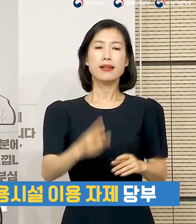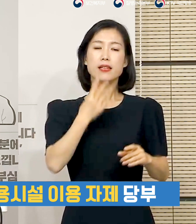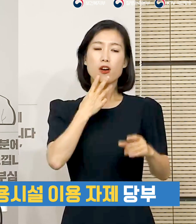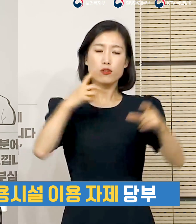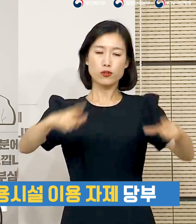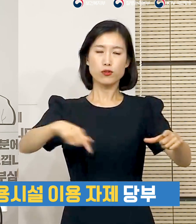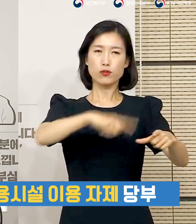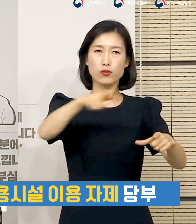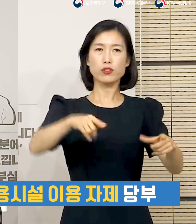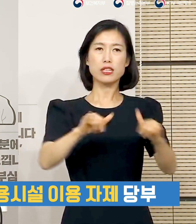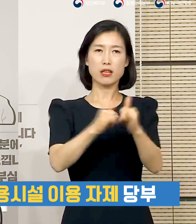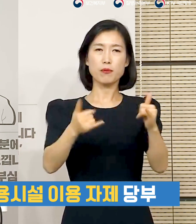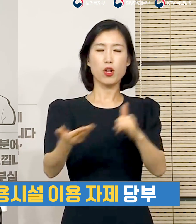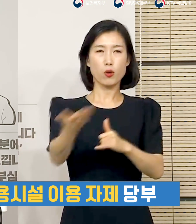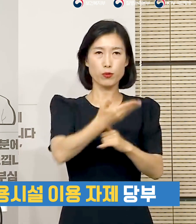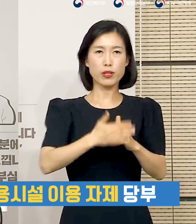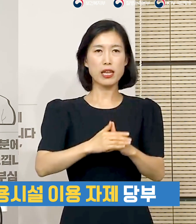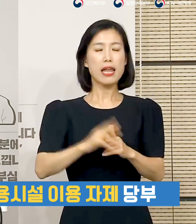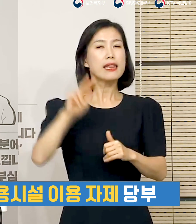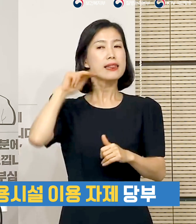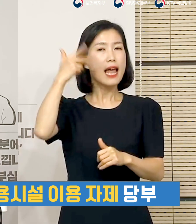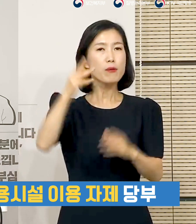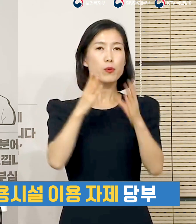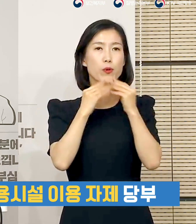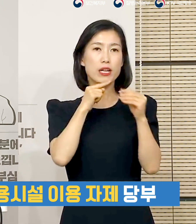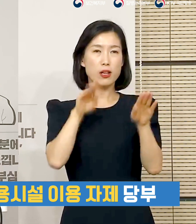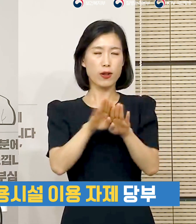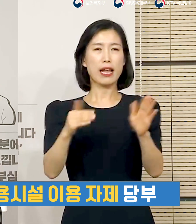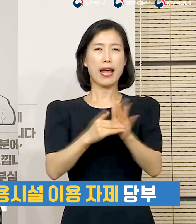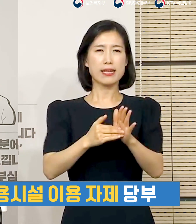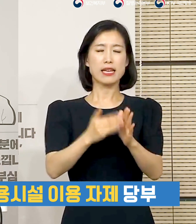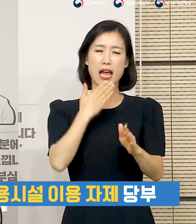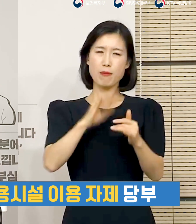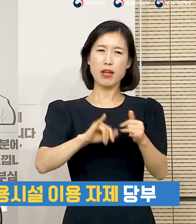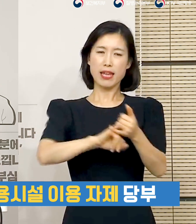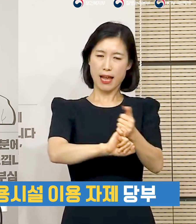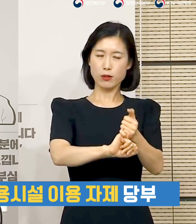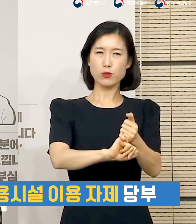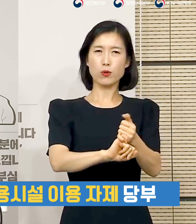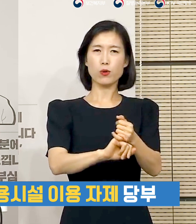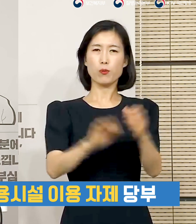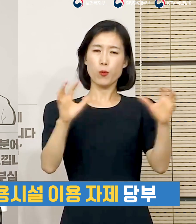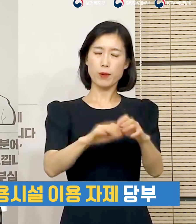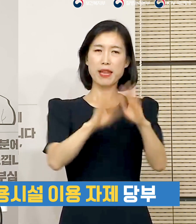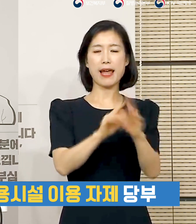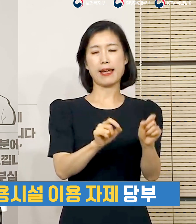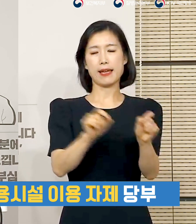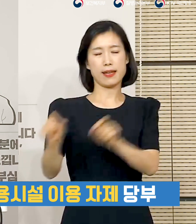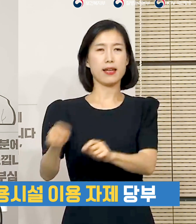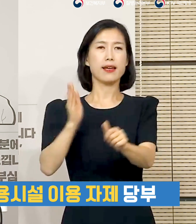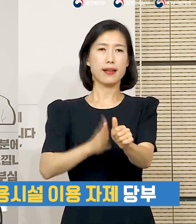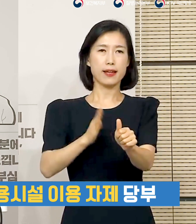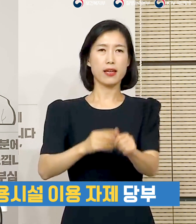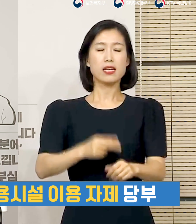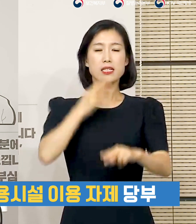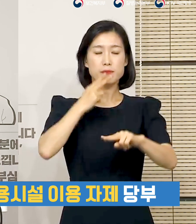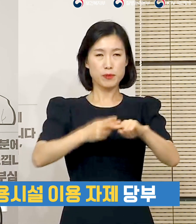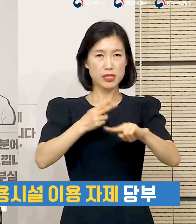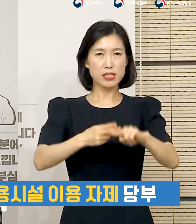수도권 주민 여러분께서는 다음 주말까지 최대한 약속과 모임을 연기하고 음식점이나 주점